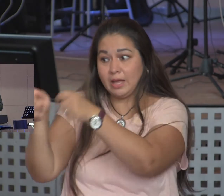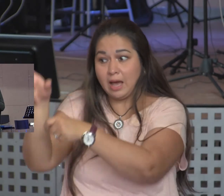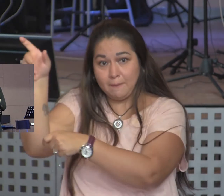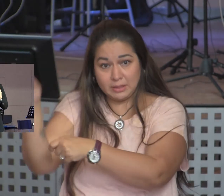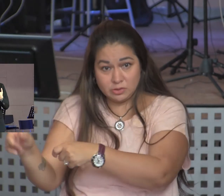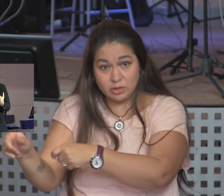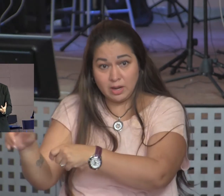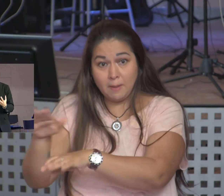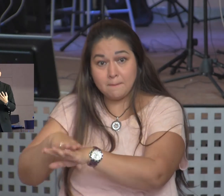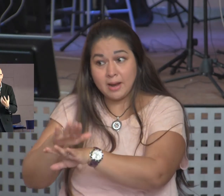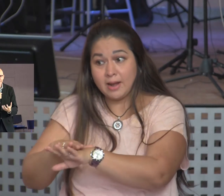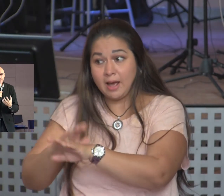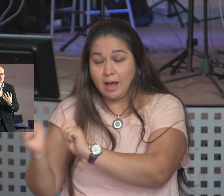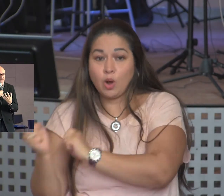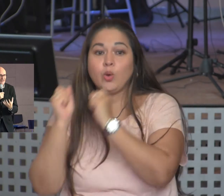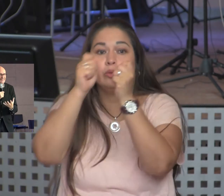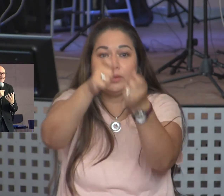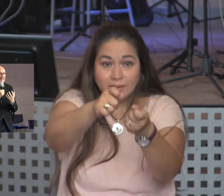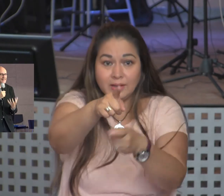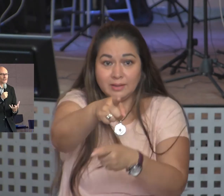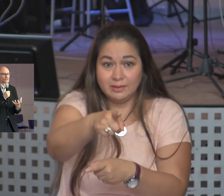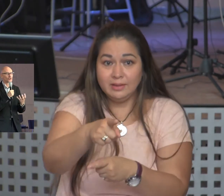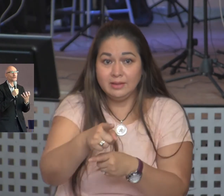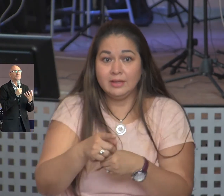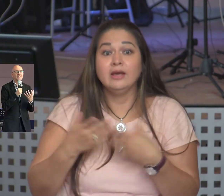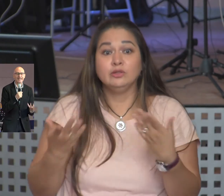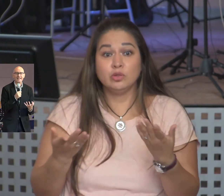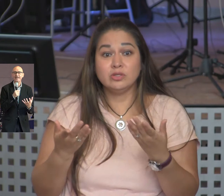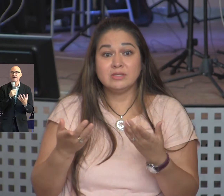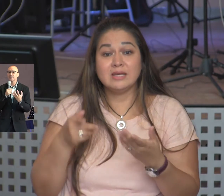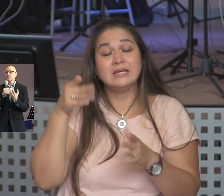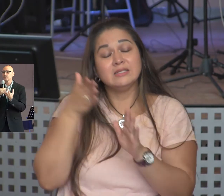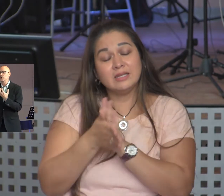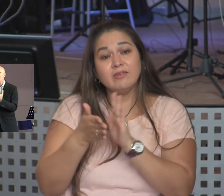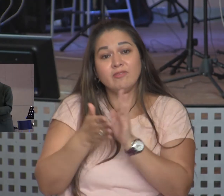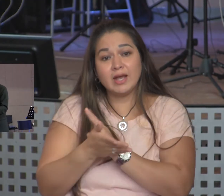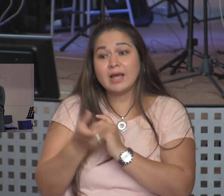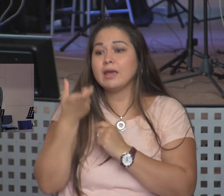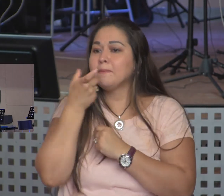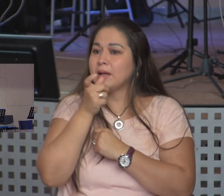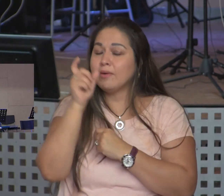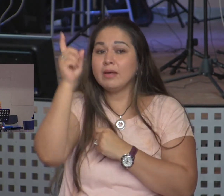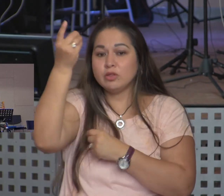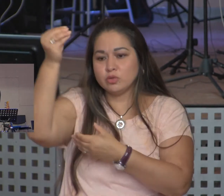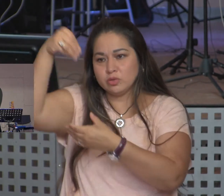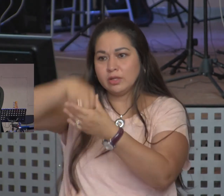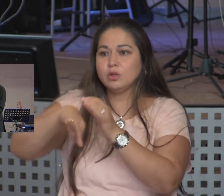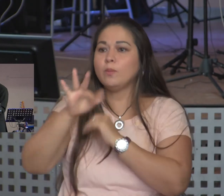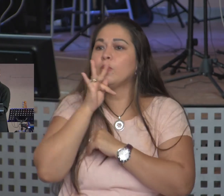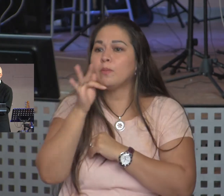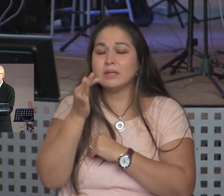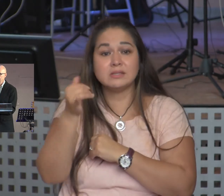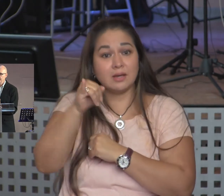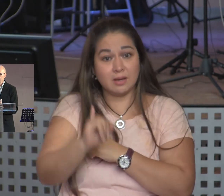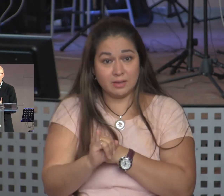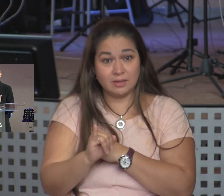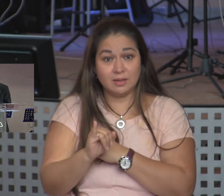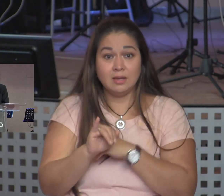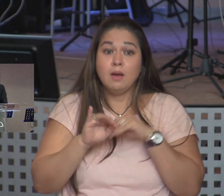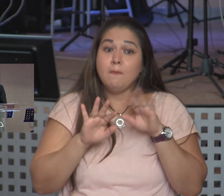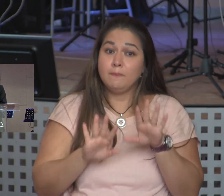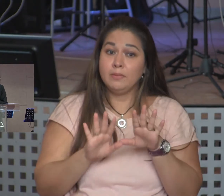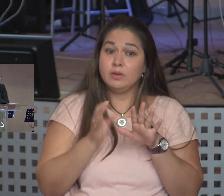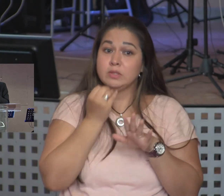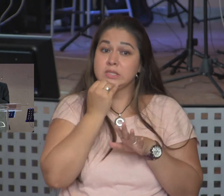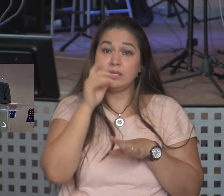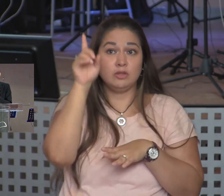Dios, cualquier palabra profética de Dios contiene promesas de Dios.